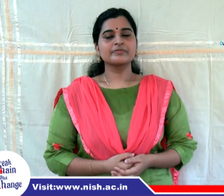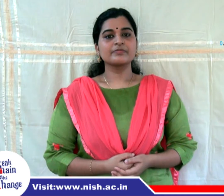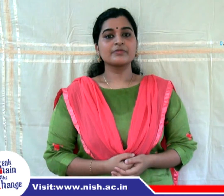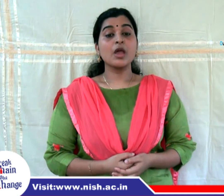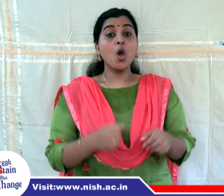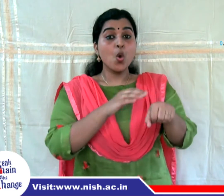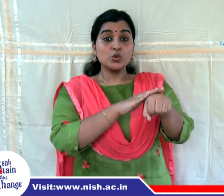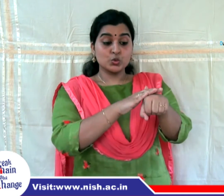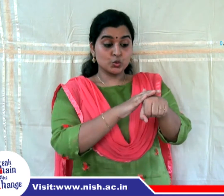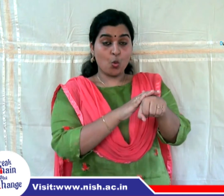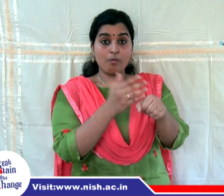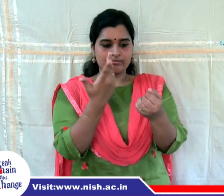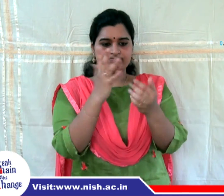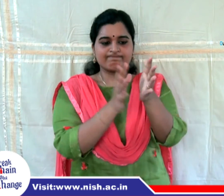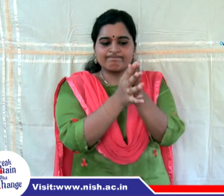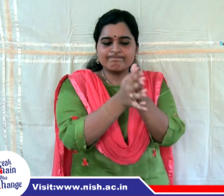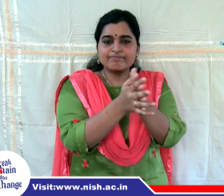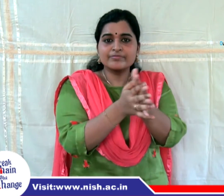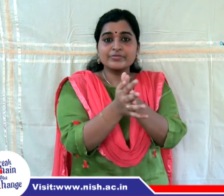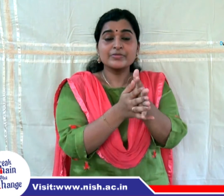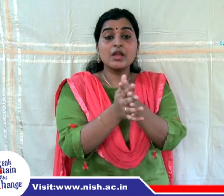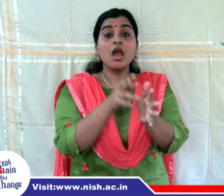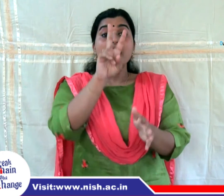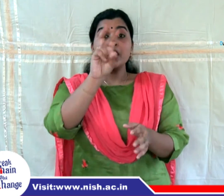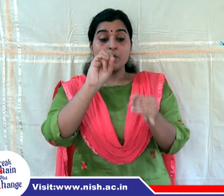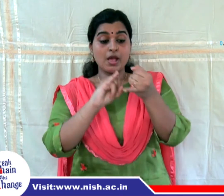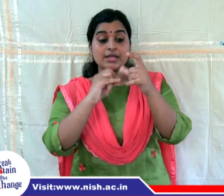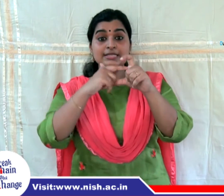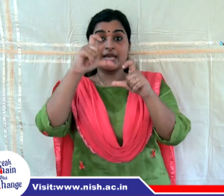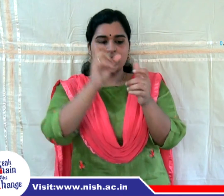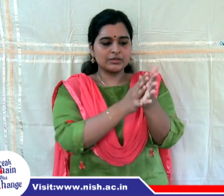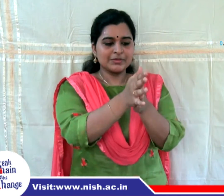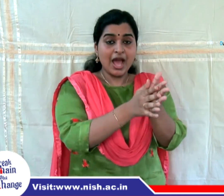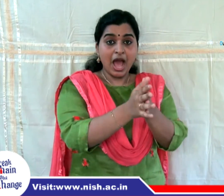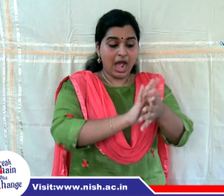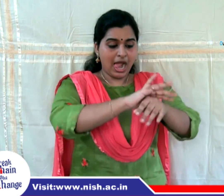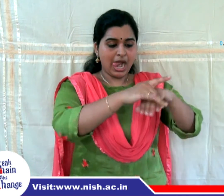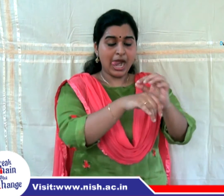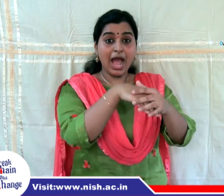സോപ്പുപയോഗിച്ച് വൃത്തിയായി കൈ കഴുകിയതിനു ശേഷം മാത്രം മുഖം സോപ്പുപയോഗിച്ച് കഴുകുക.